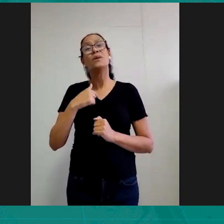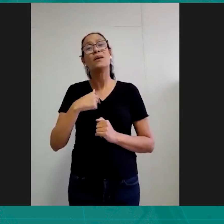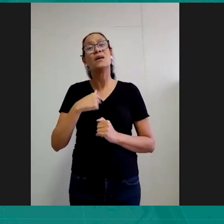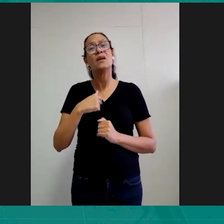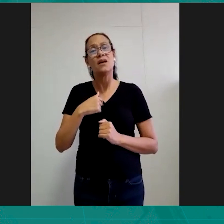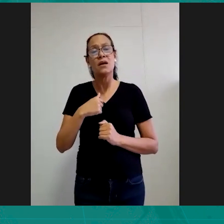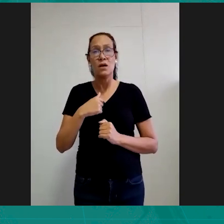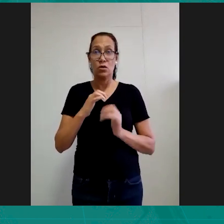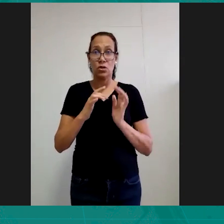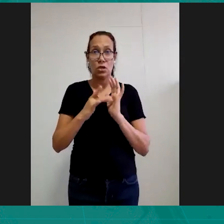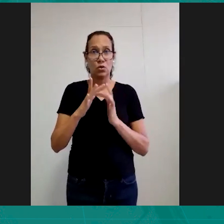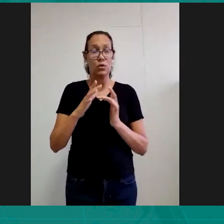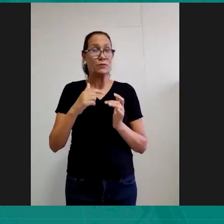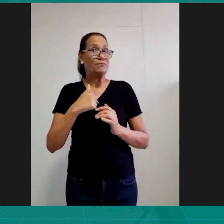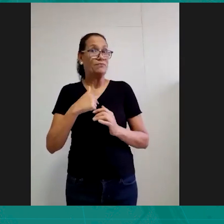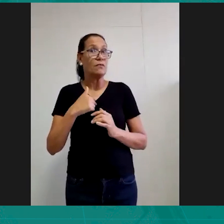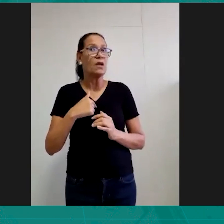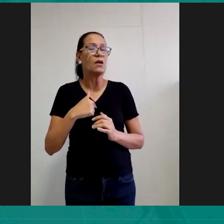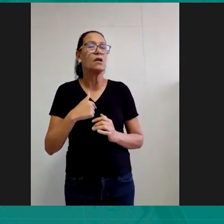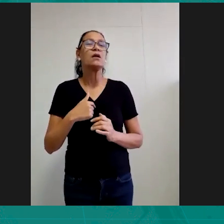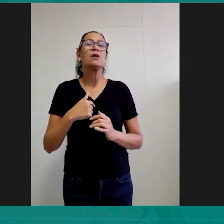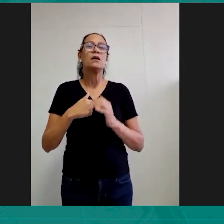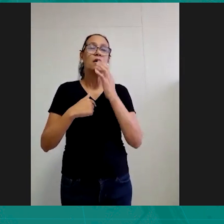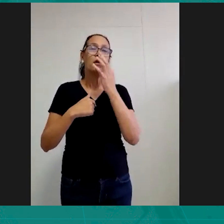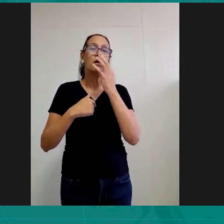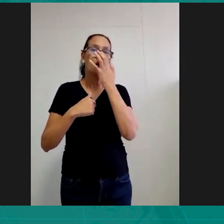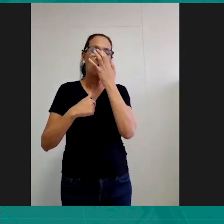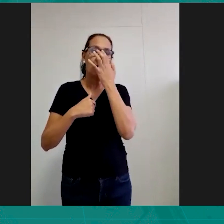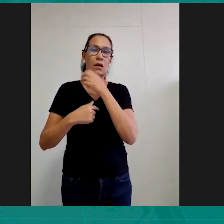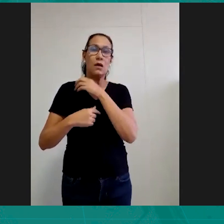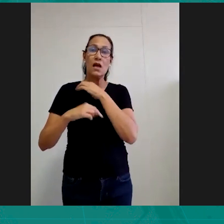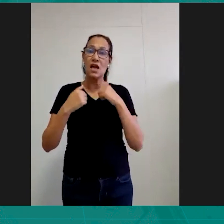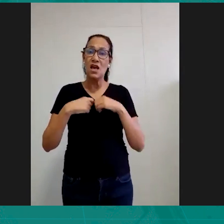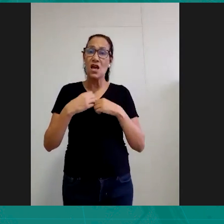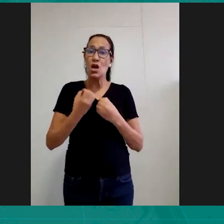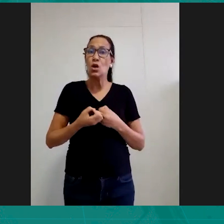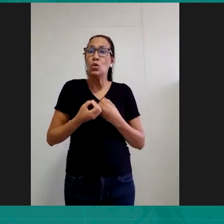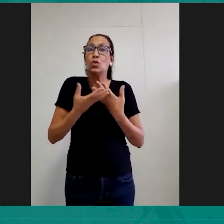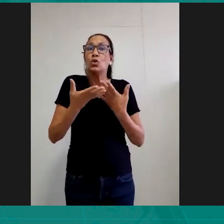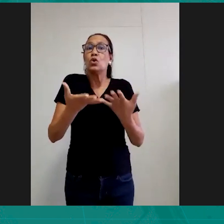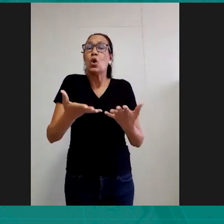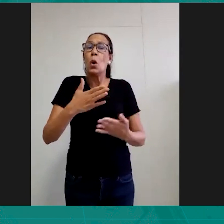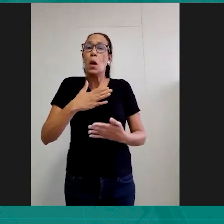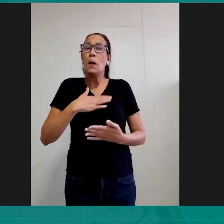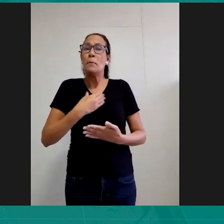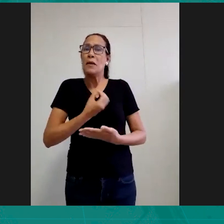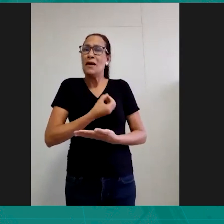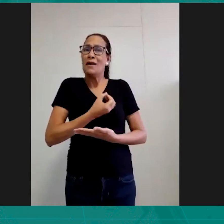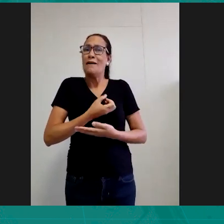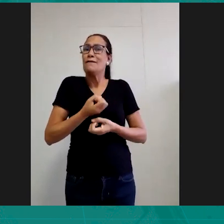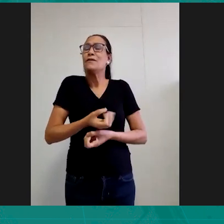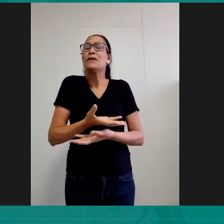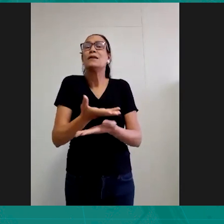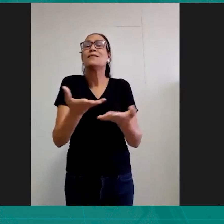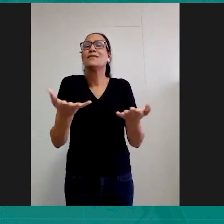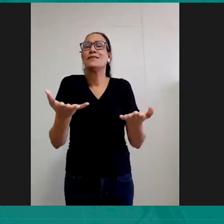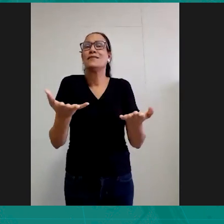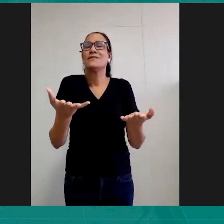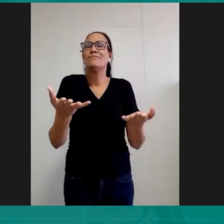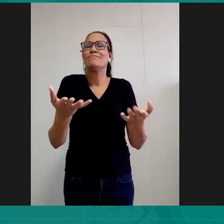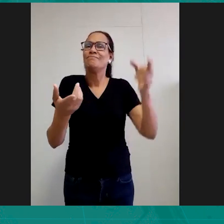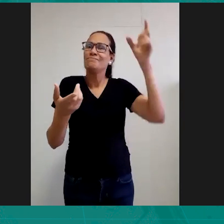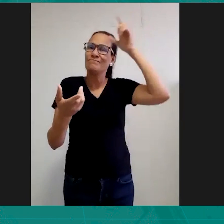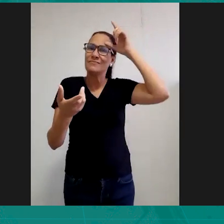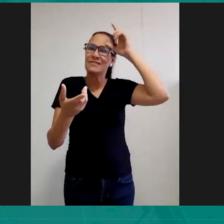Satanás pensa que vai tirar a minha vida, mas eu é quem dou a minha vida. Ele não tem poder para tirar a minha vida,